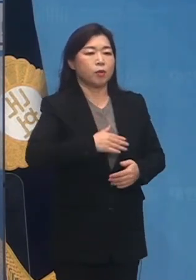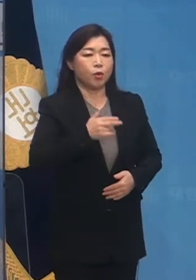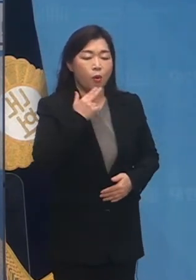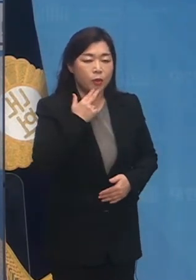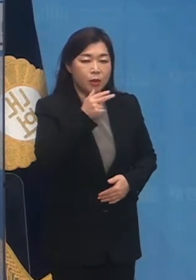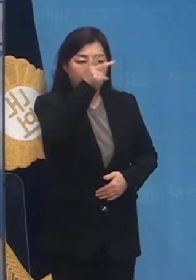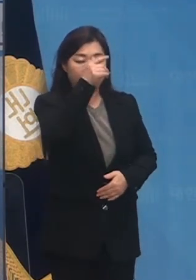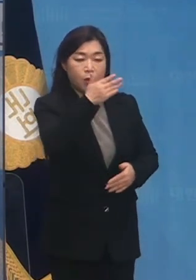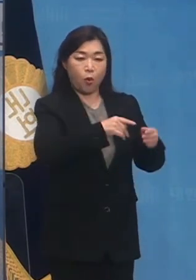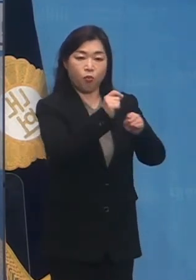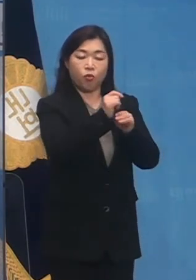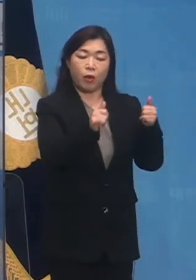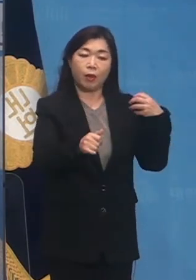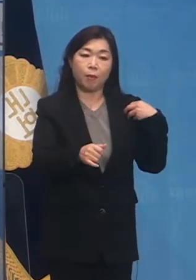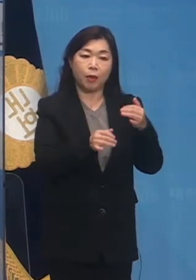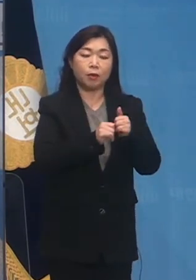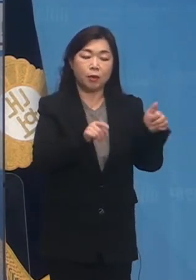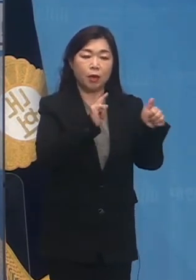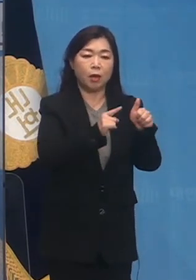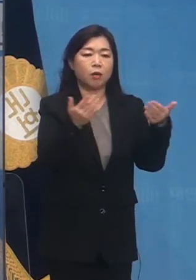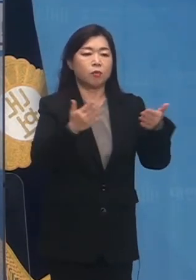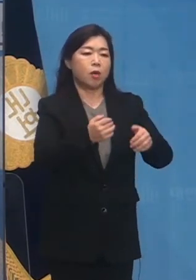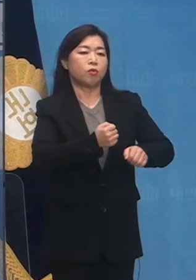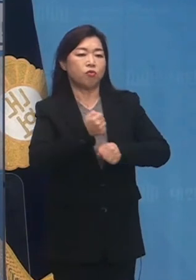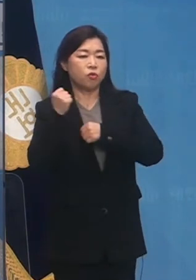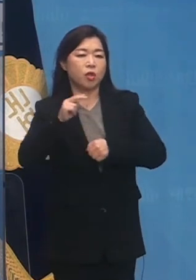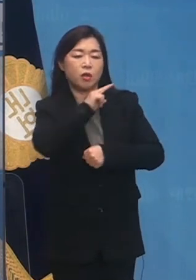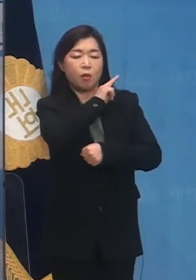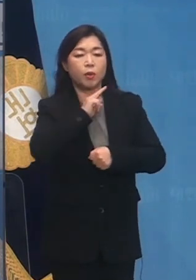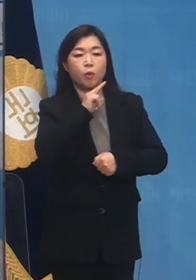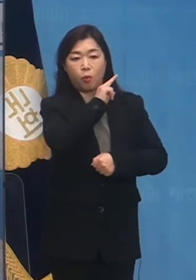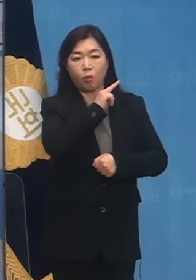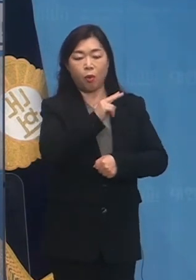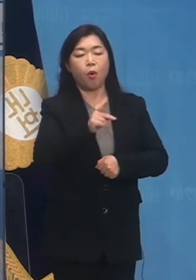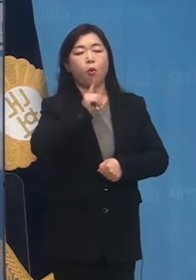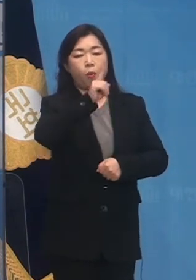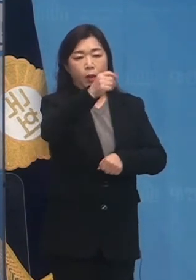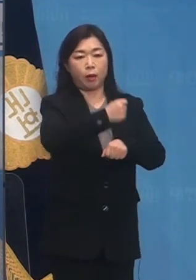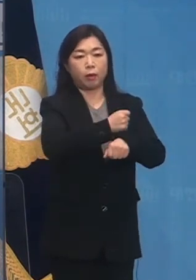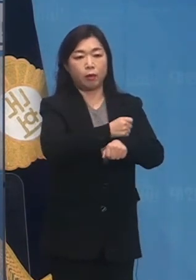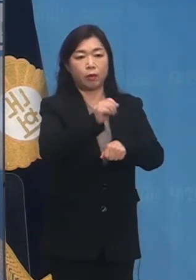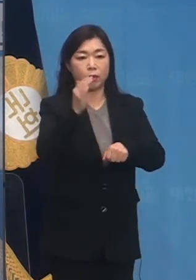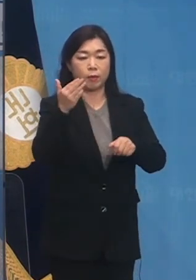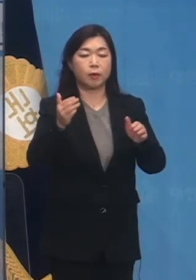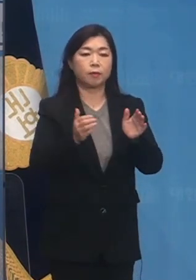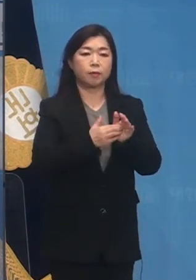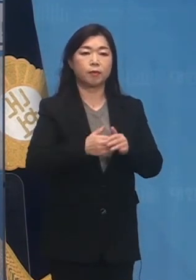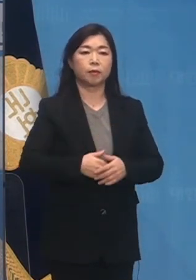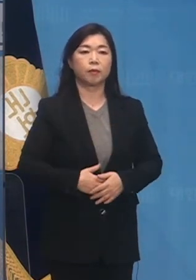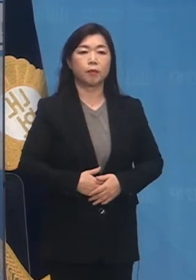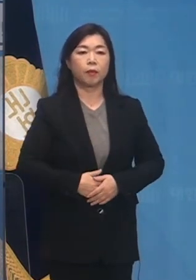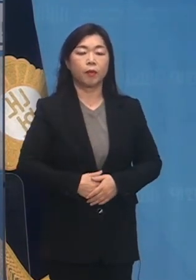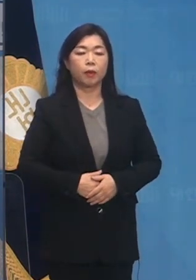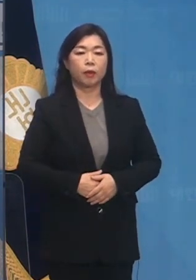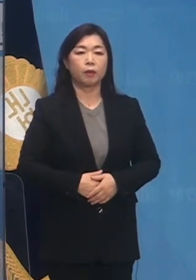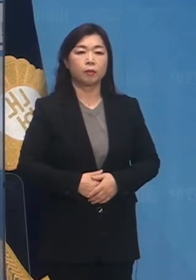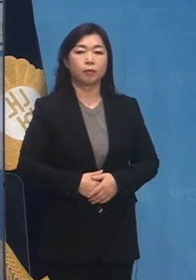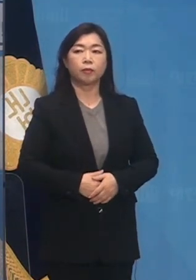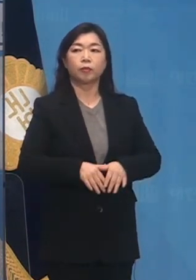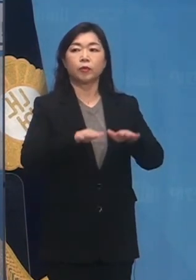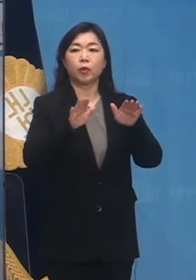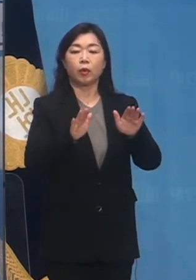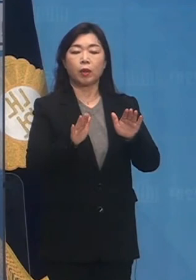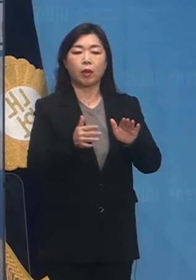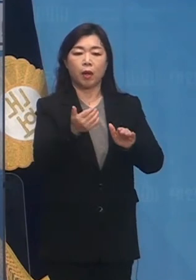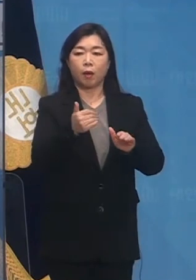없는 경찰 공무원을 직무유기 혐의로 고발하게 된 것입니다.